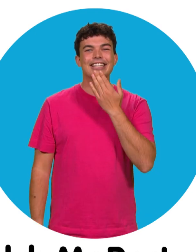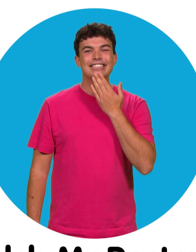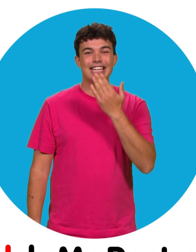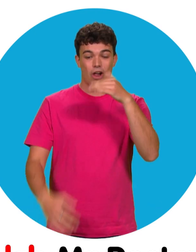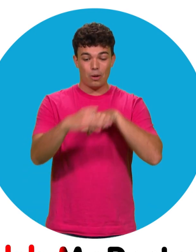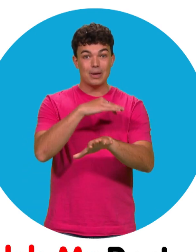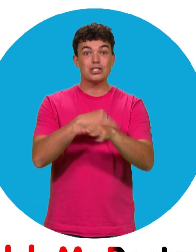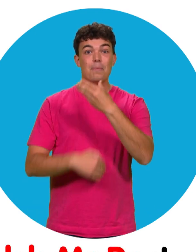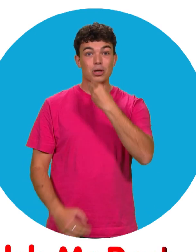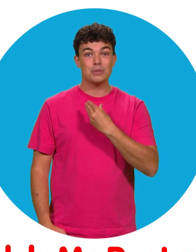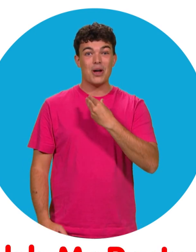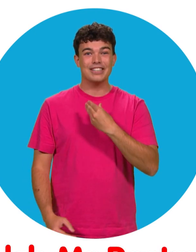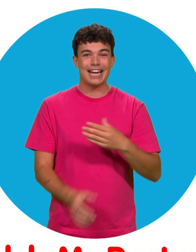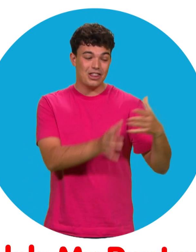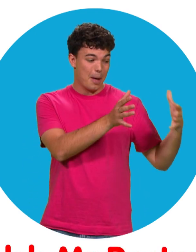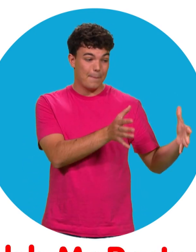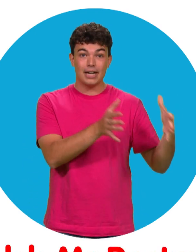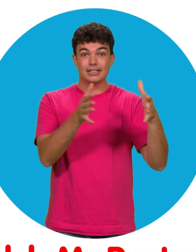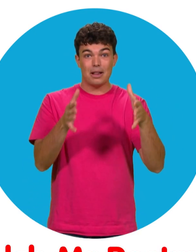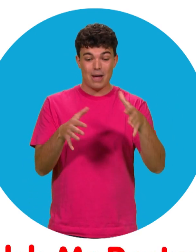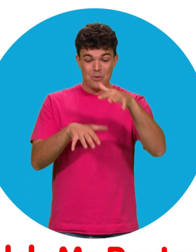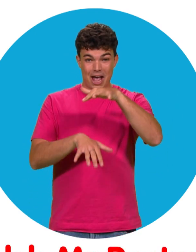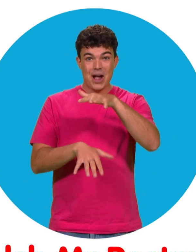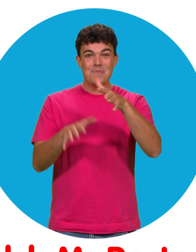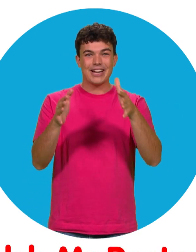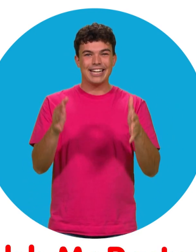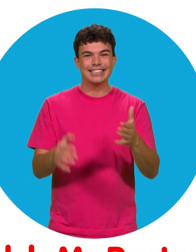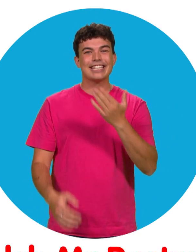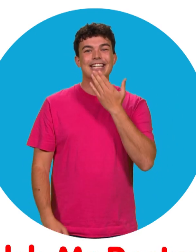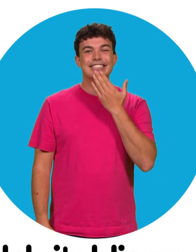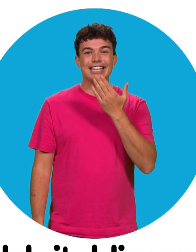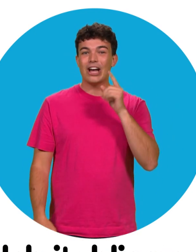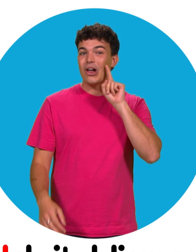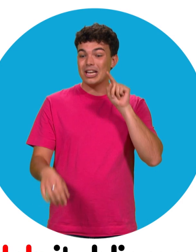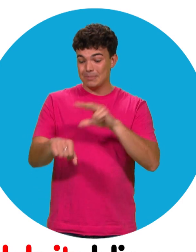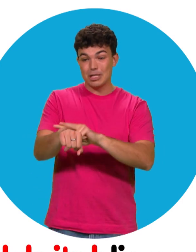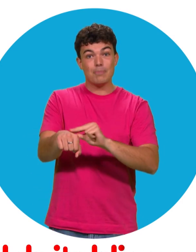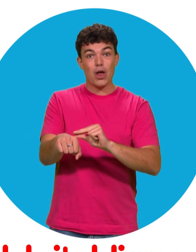stryd. Diolch Mr Postmon daeth y parsel nawr mewn pryd.